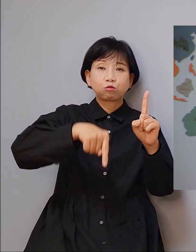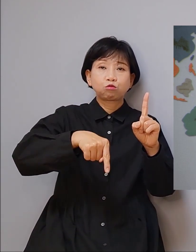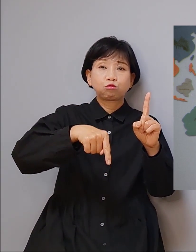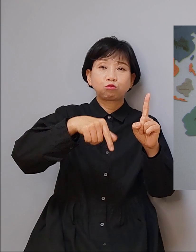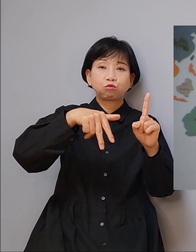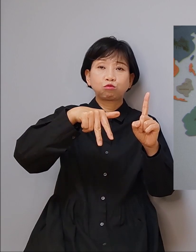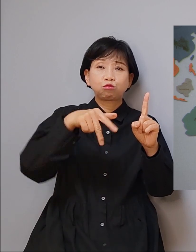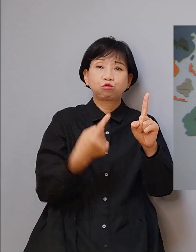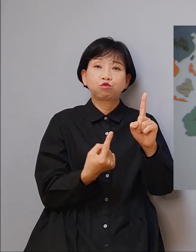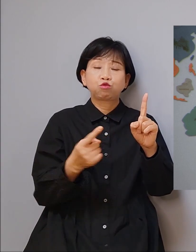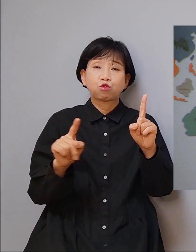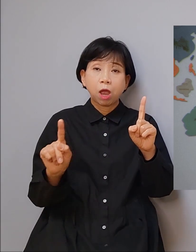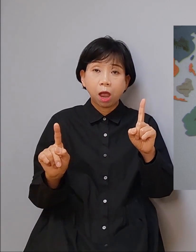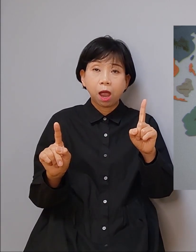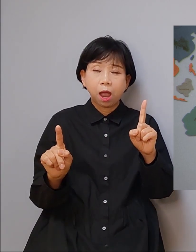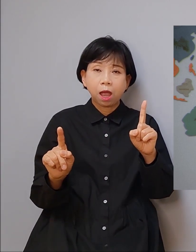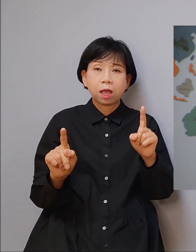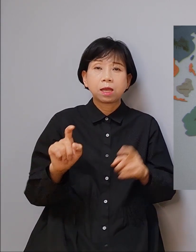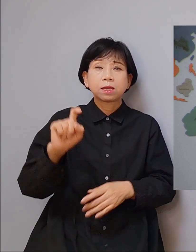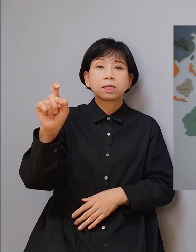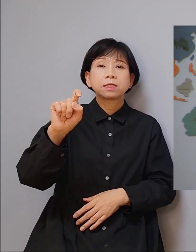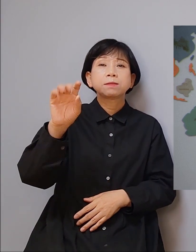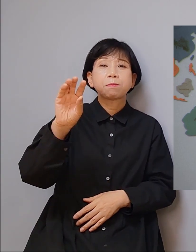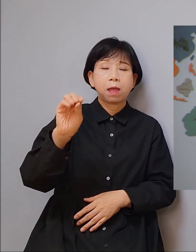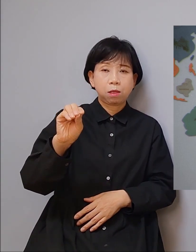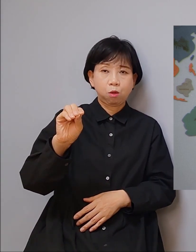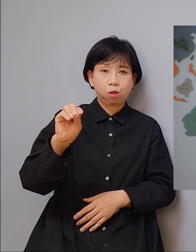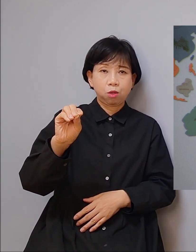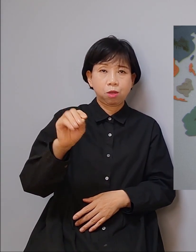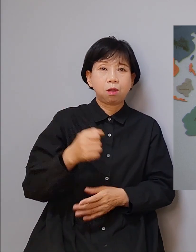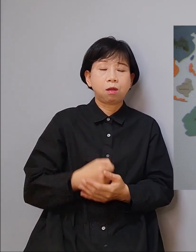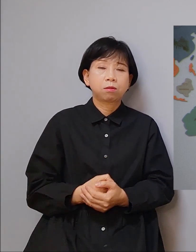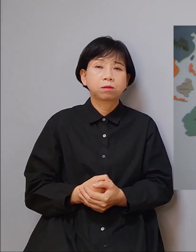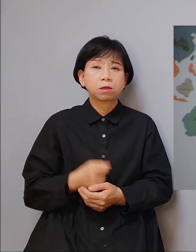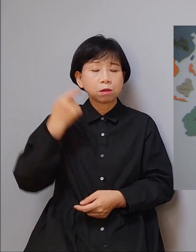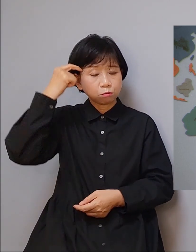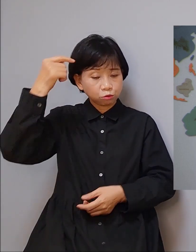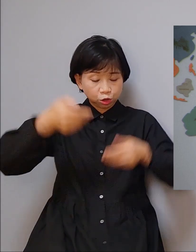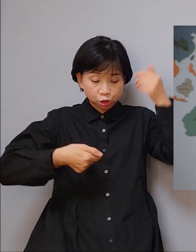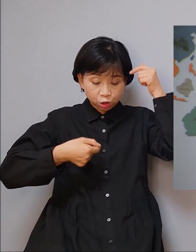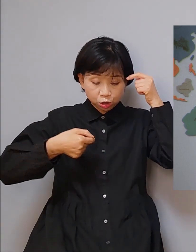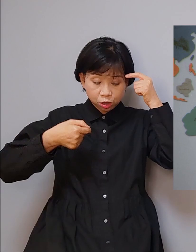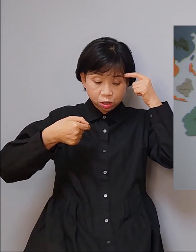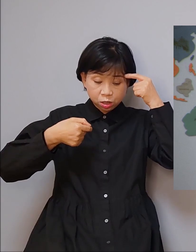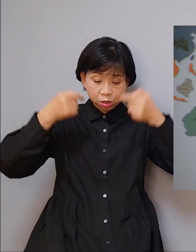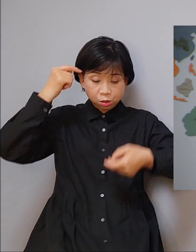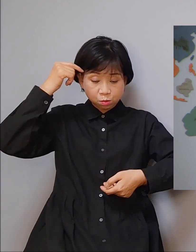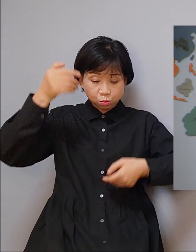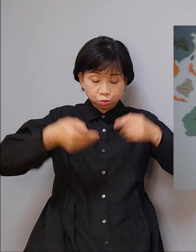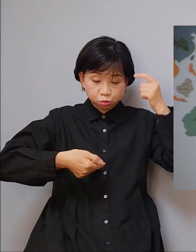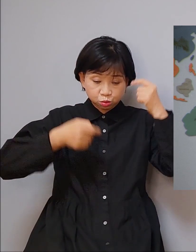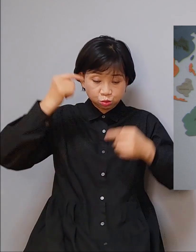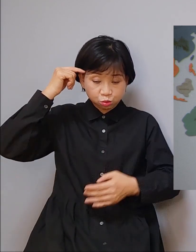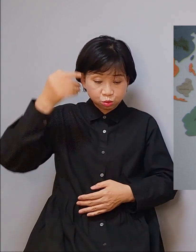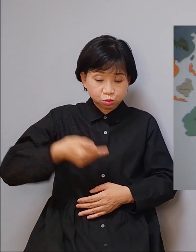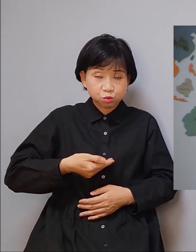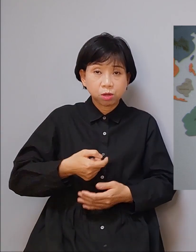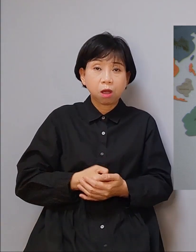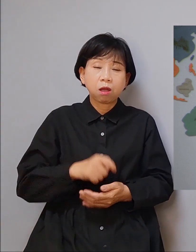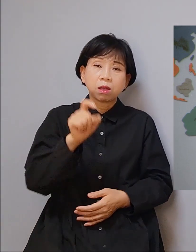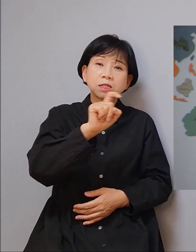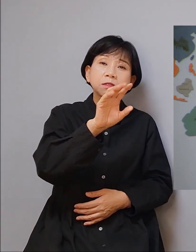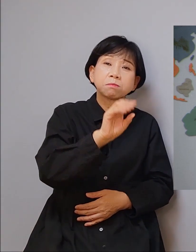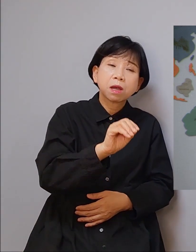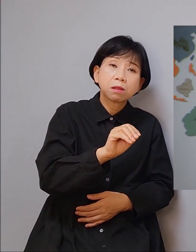다 끝났습니다. 그런데 이제 간혹 이제 계속 여쭤보시는 분들이 이제 이게 금액이 10만 원이 좀